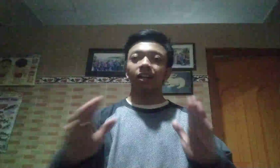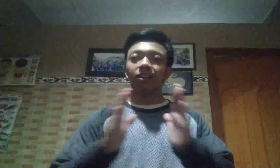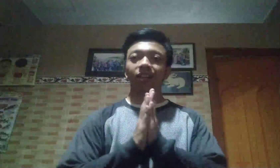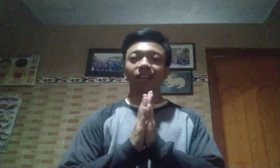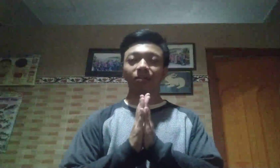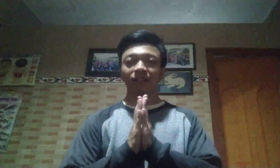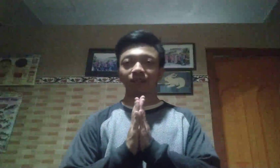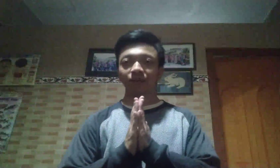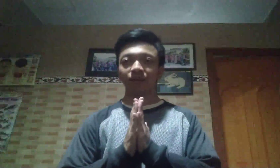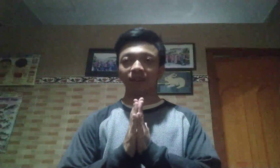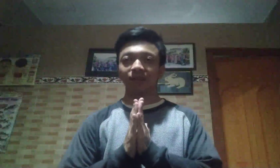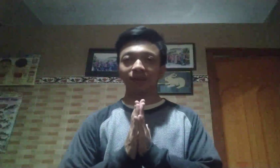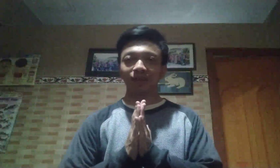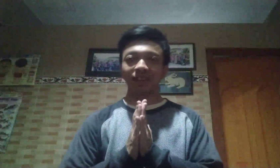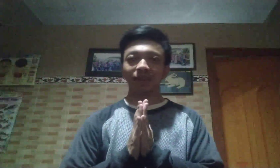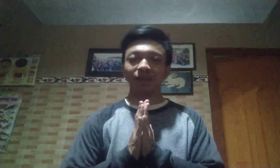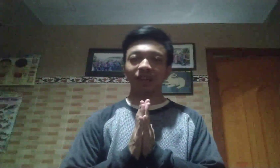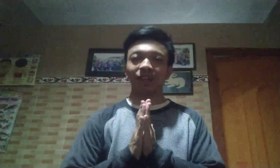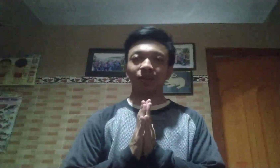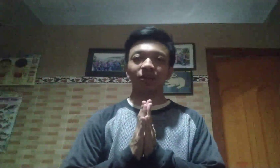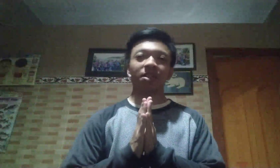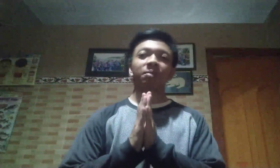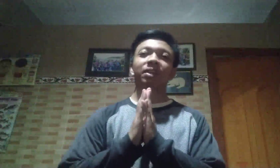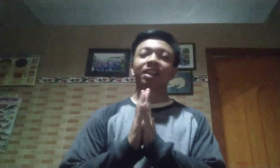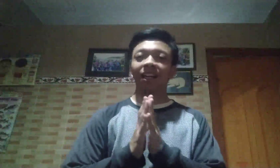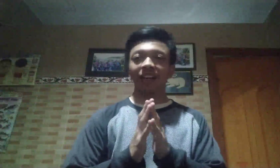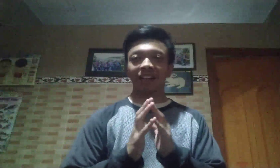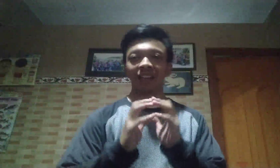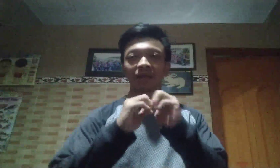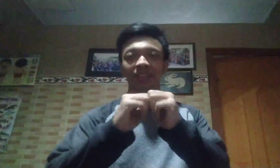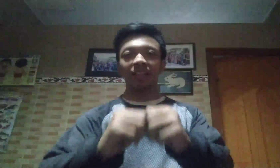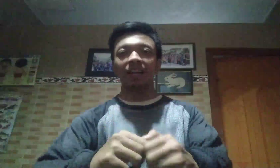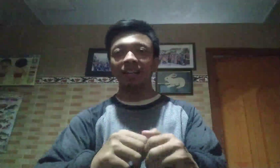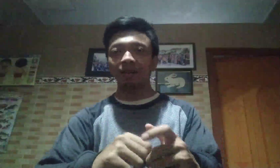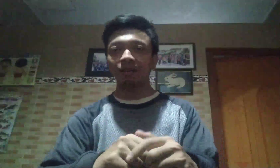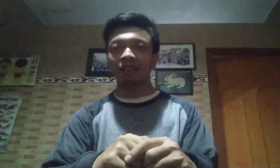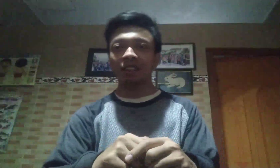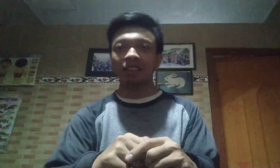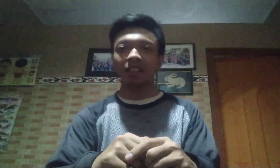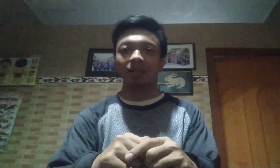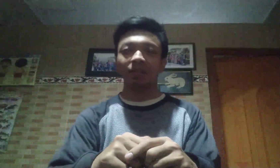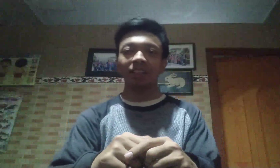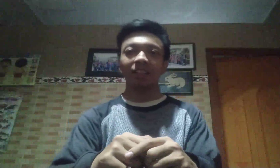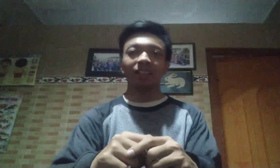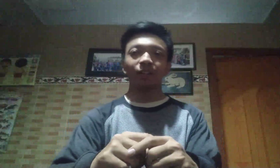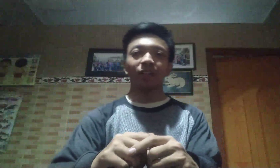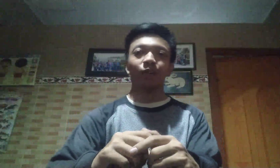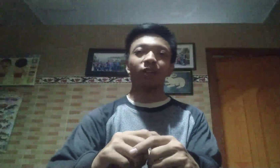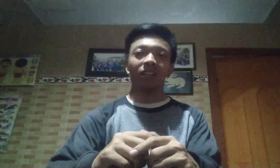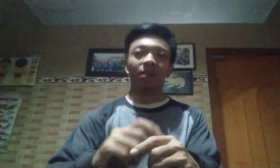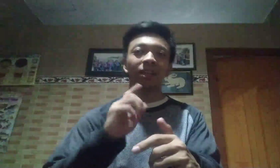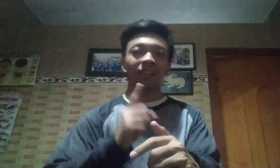Assalamualaikum warahmatullahi wabarakatuh Perkenalkan, nama saya Adang Busni Saya berasal dari kota Udang dan Bandeng